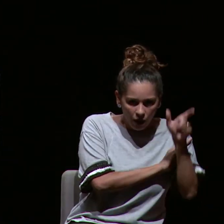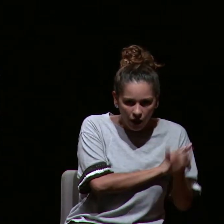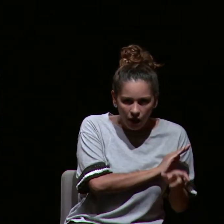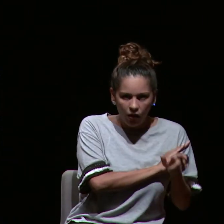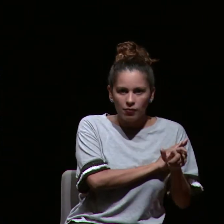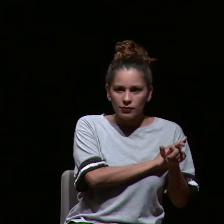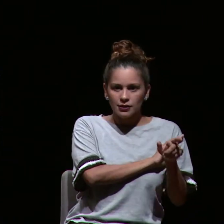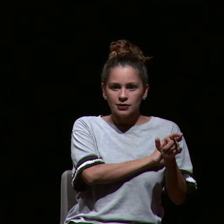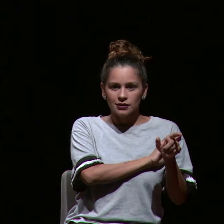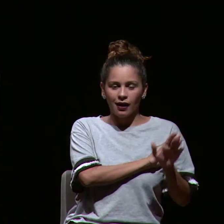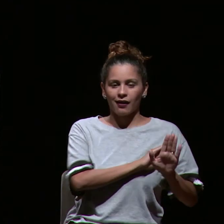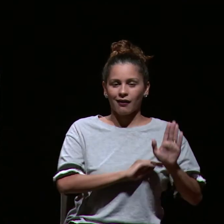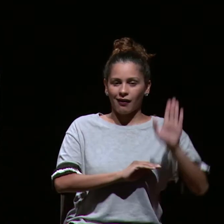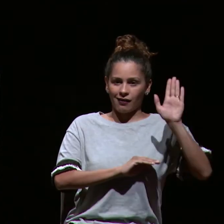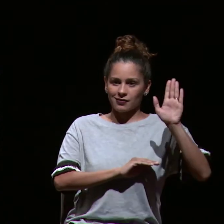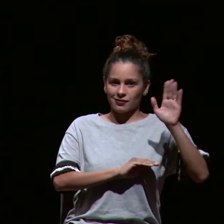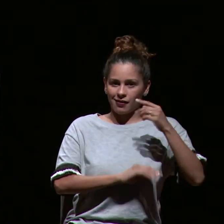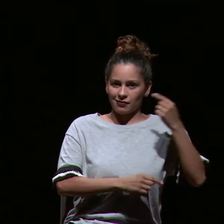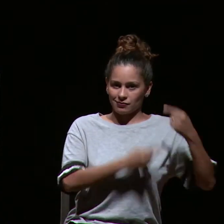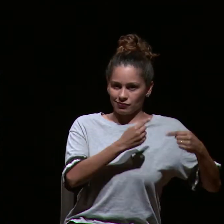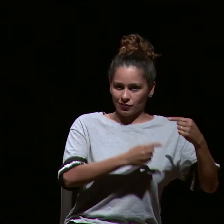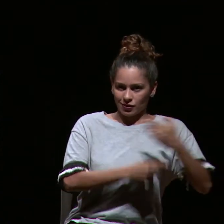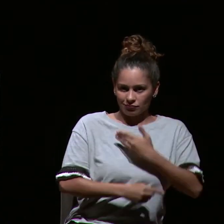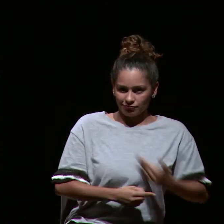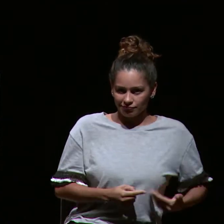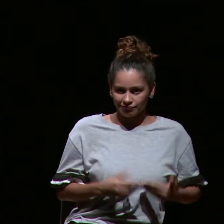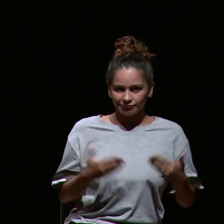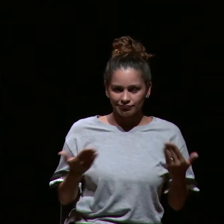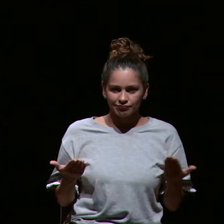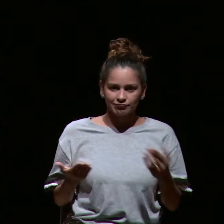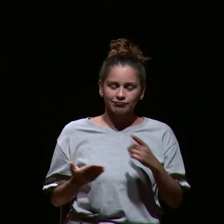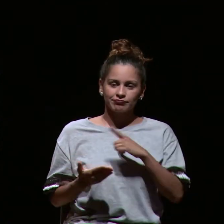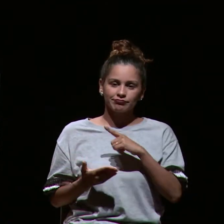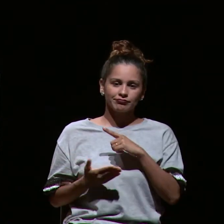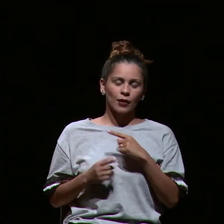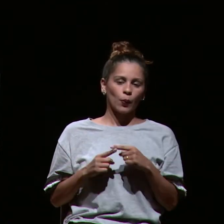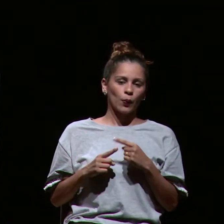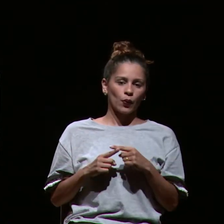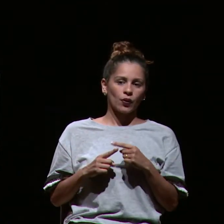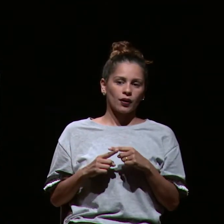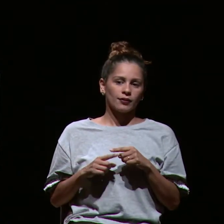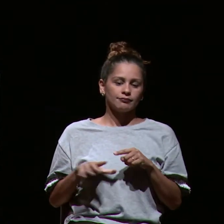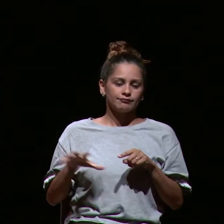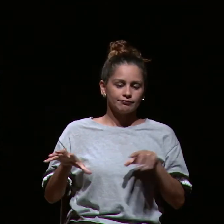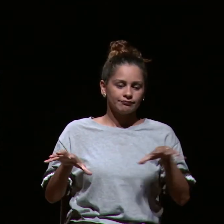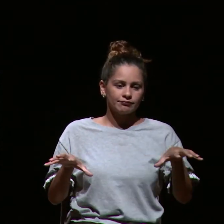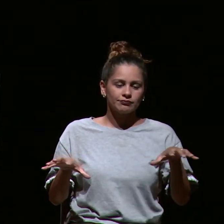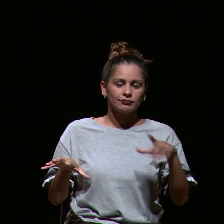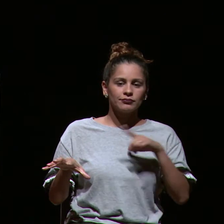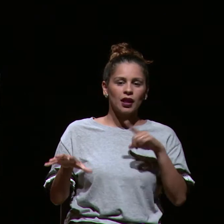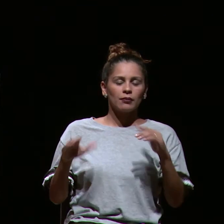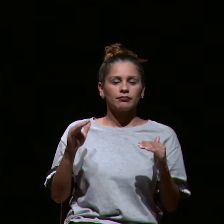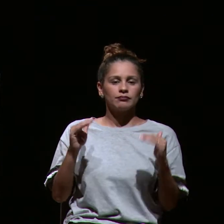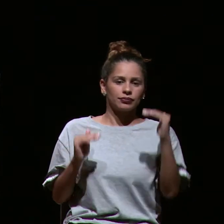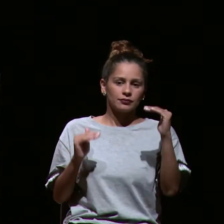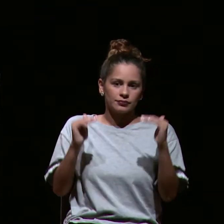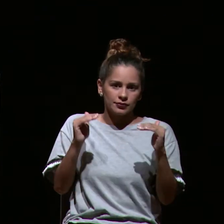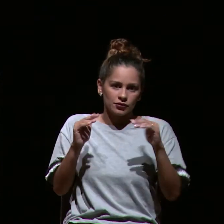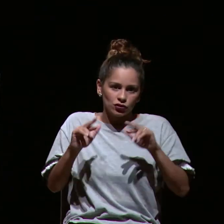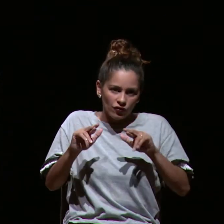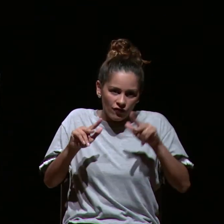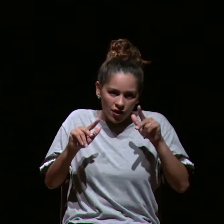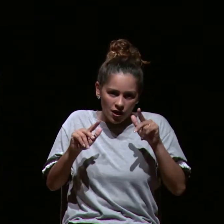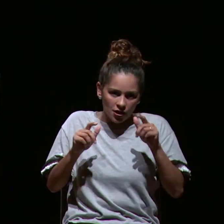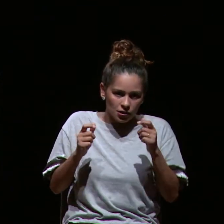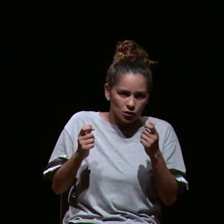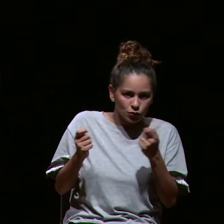são oriundos de fatias específicas da sociedade, detentoras de diferentes instâncias de poder. Isso nos encaminha em direção à reflexão de mais